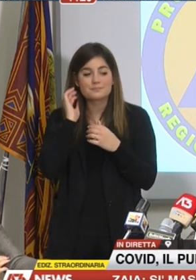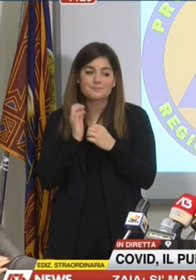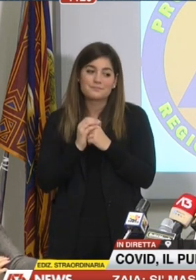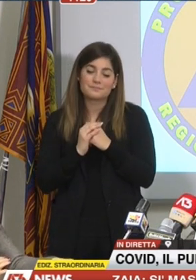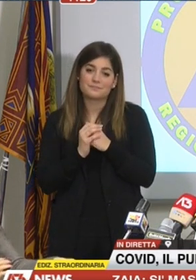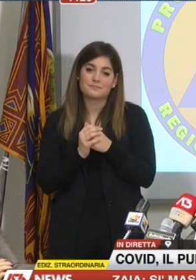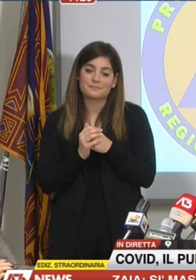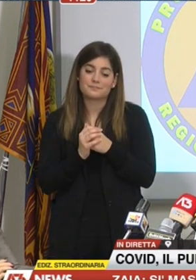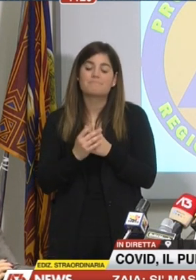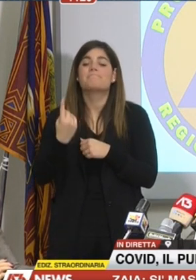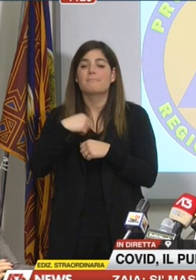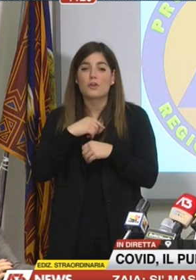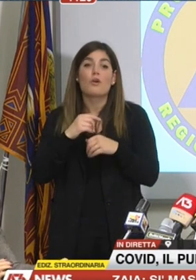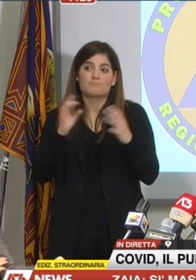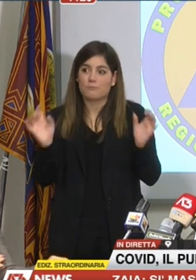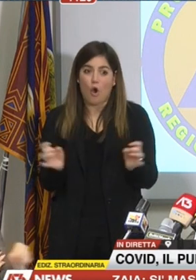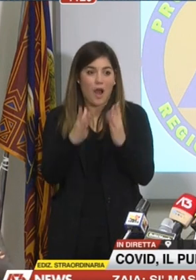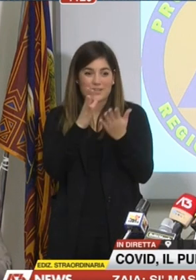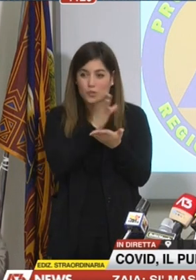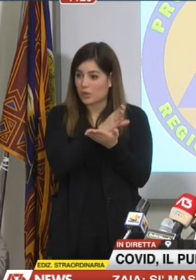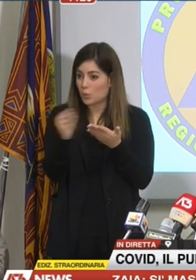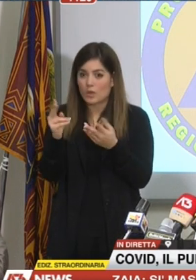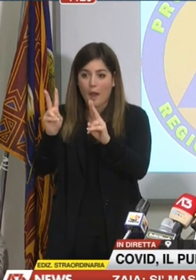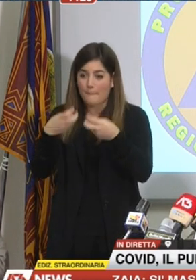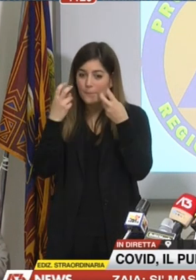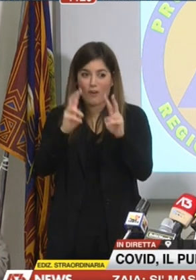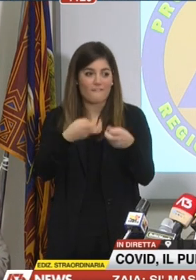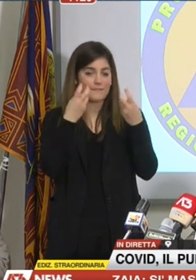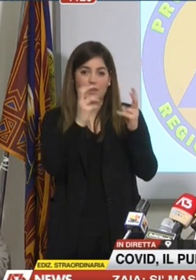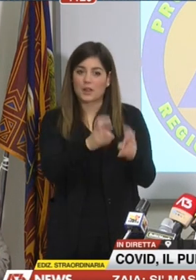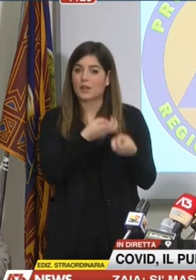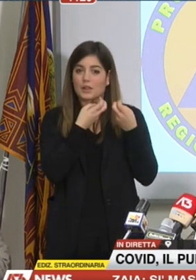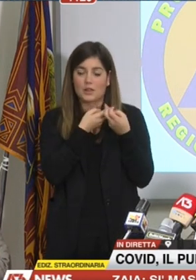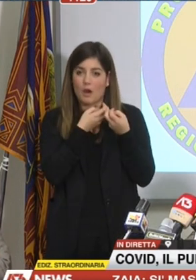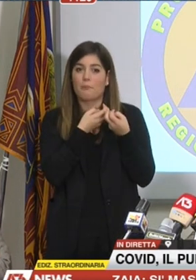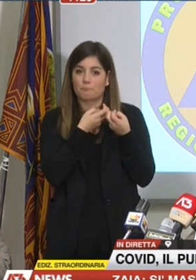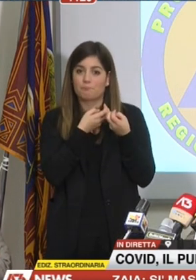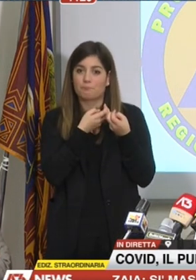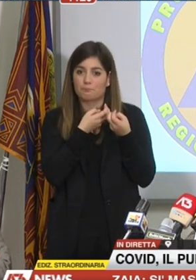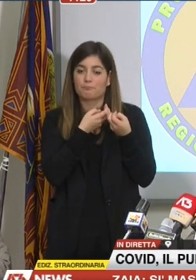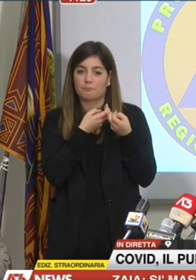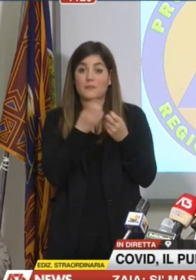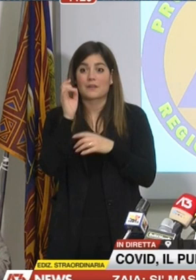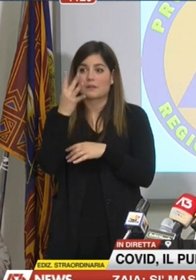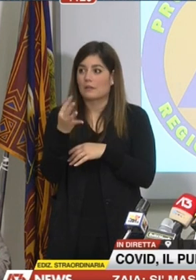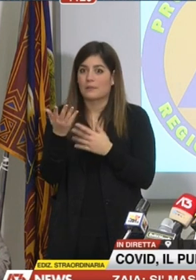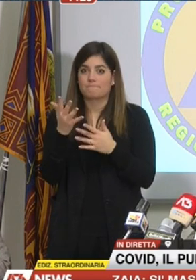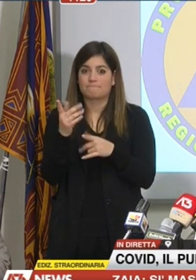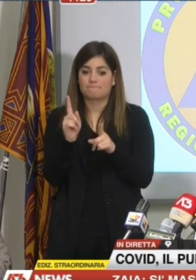approfittare di tutte le opportunità e penso che il tema dei tamponi in un paese dove si complica tutto,